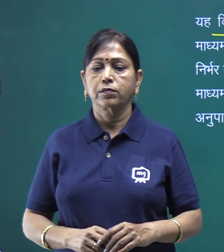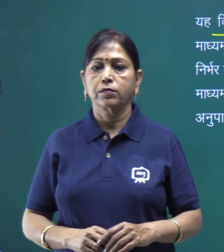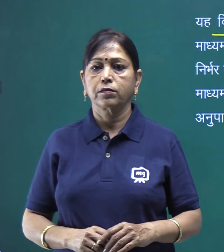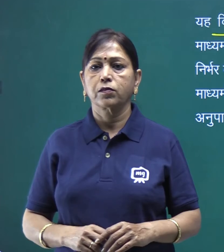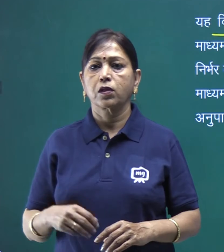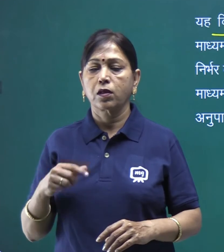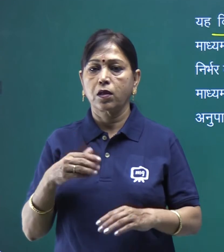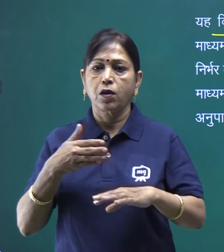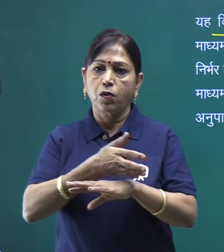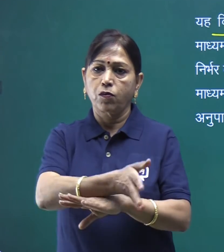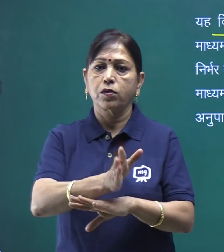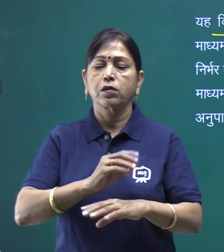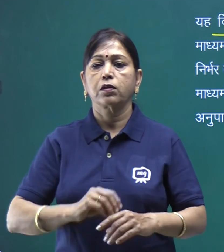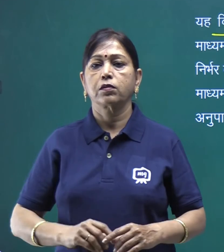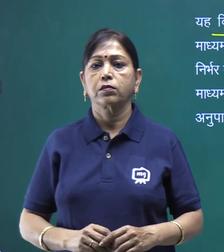यह विचलन